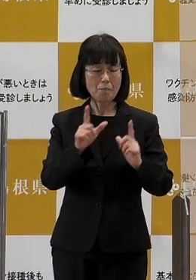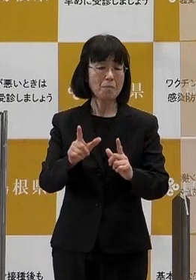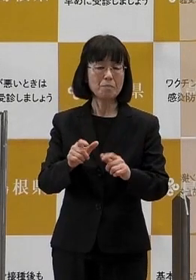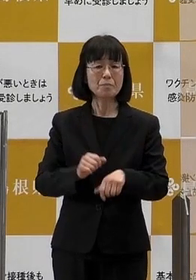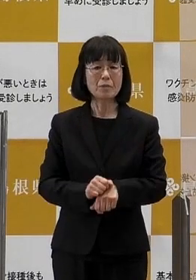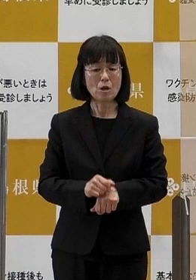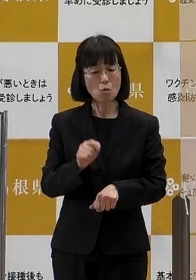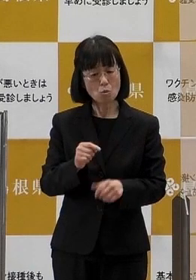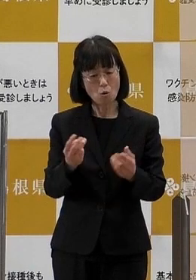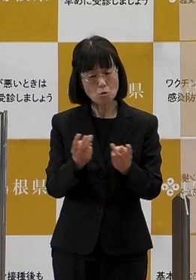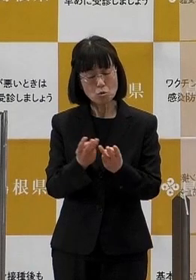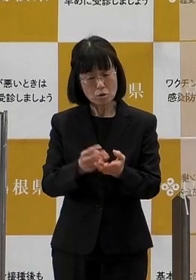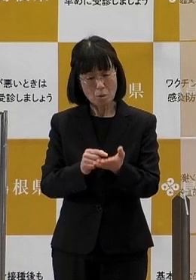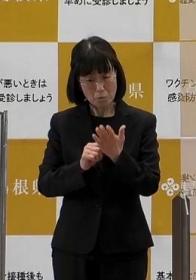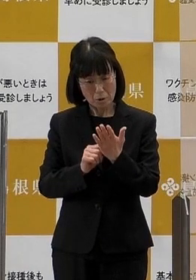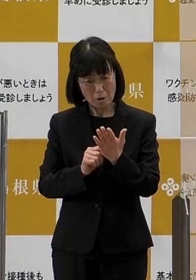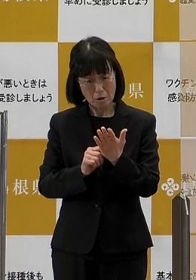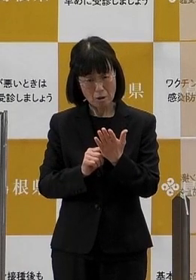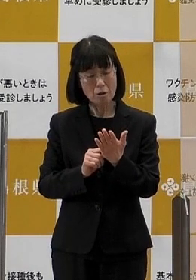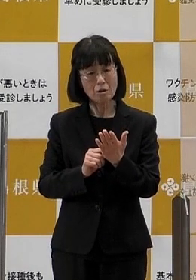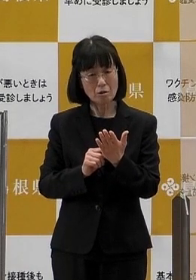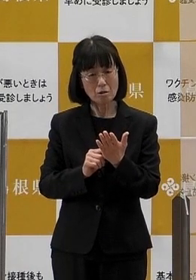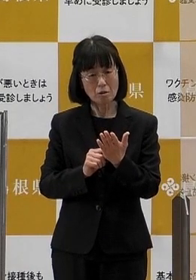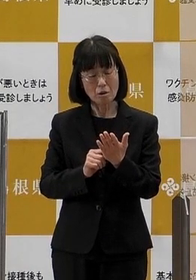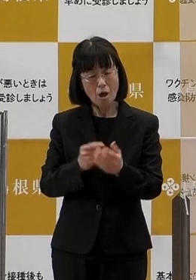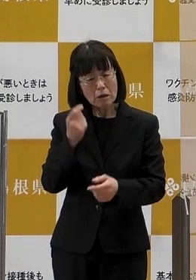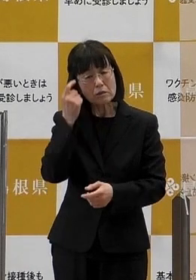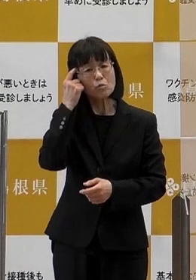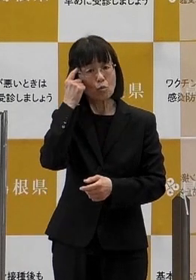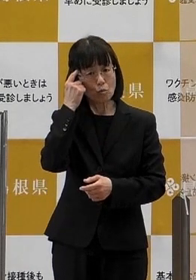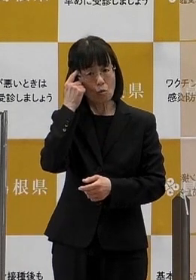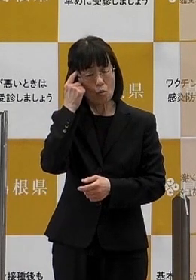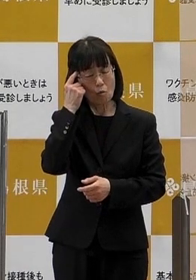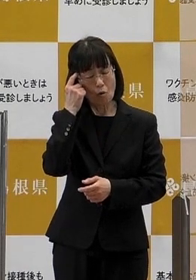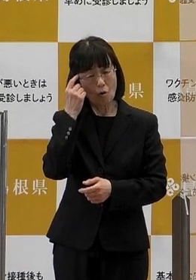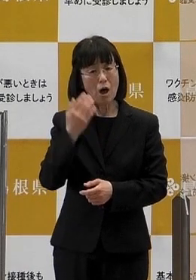人が気づくこと、私が話したからって気づくことないです